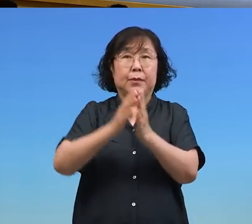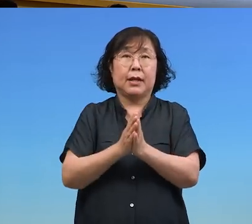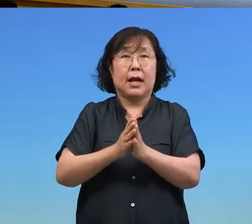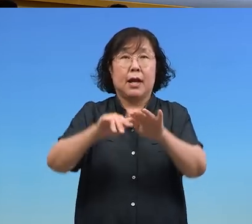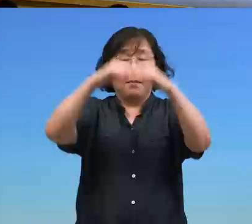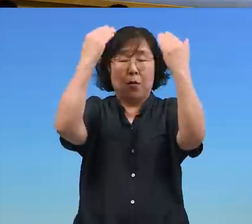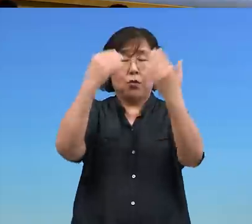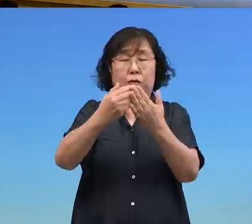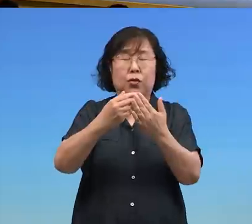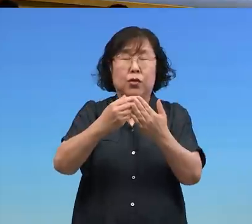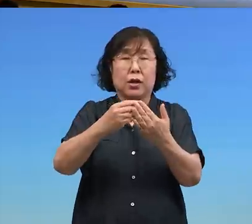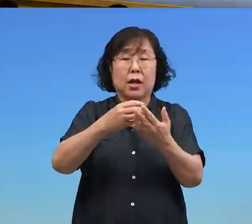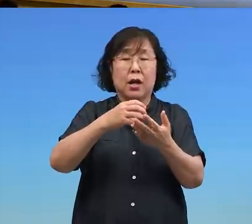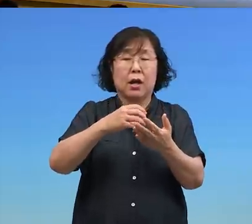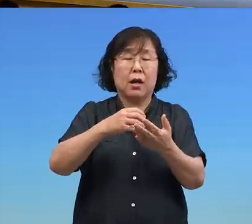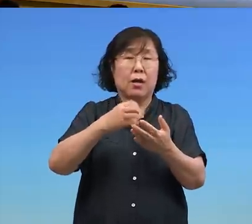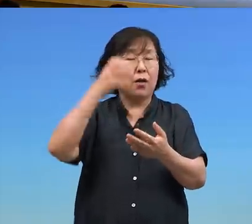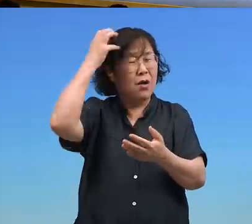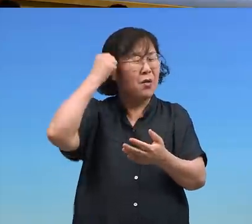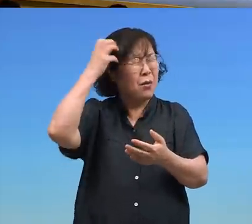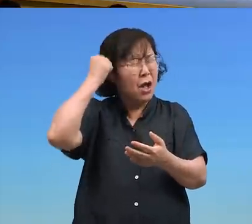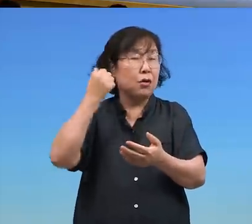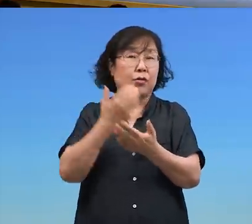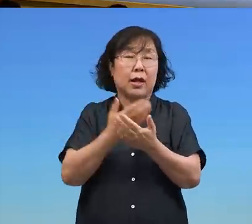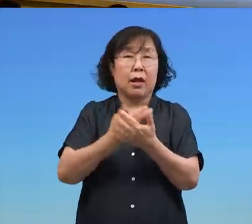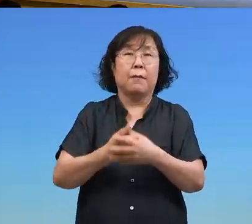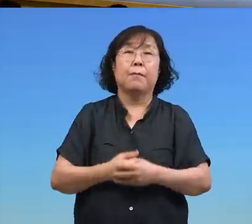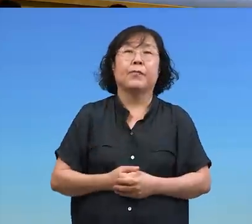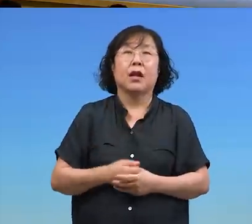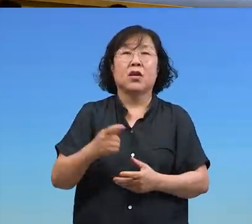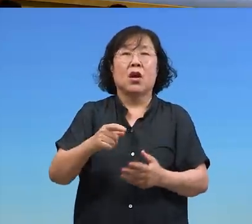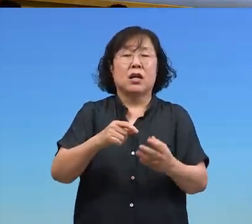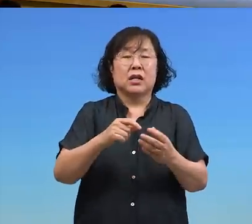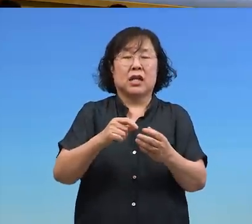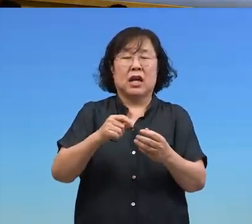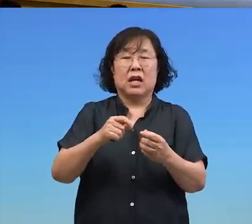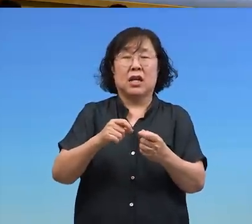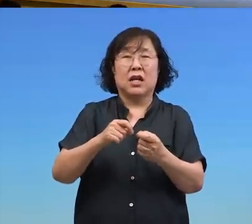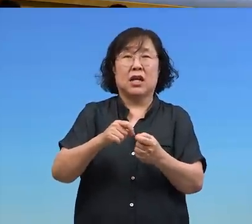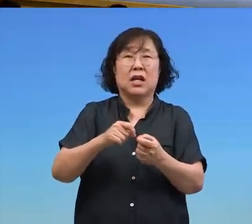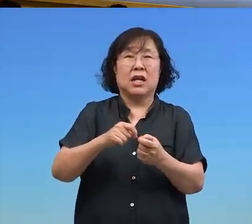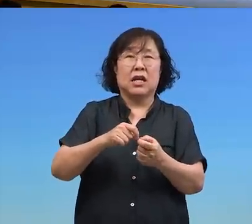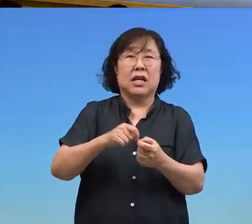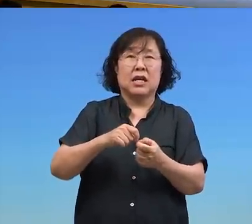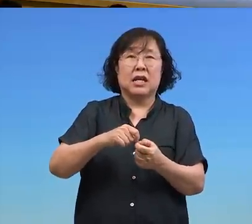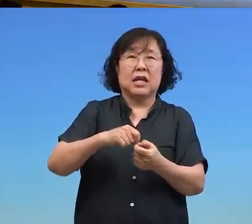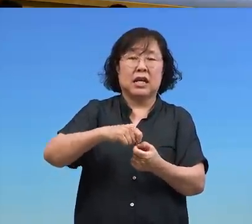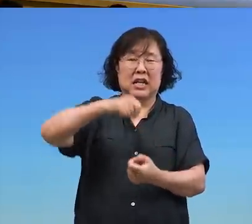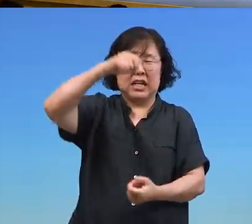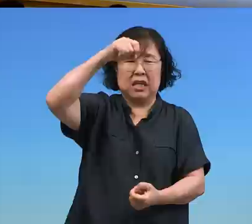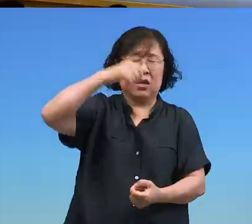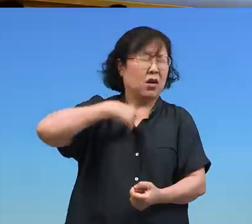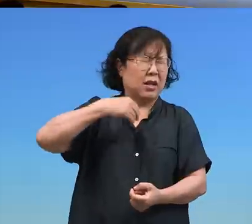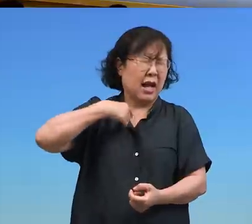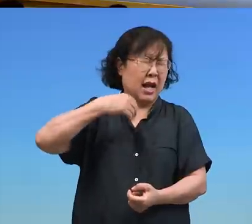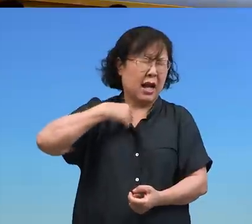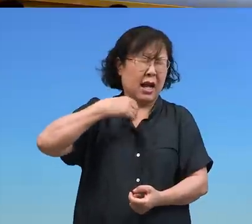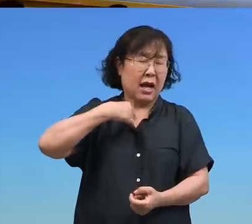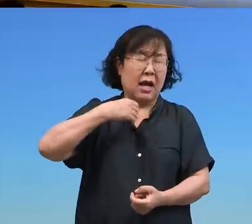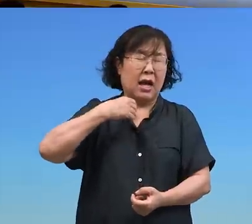그 전체를 다 외우시라고요 여러분이 저렇게 긴 거는 저는 못 외우지 이렇게 생각하지 마십시오